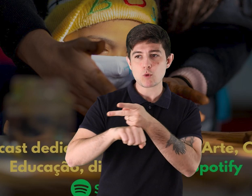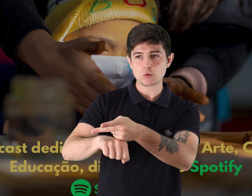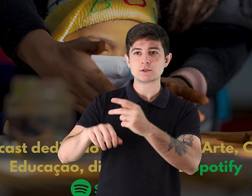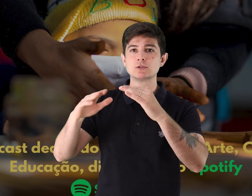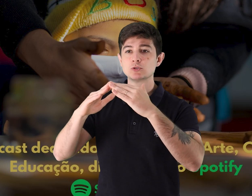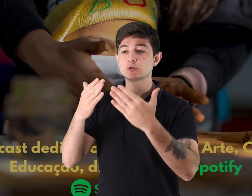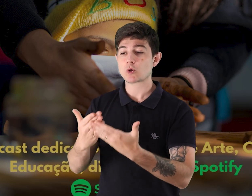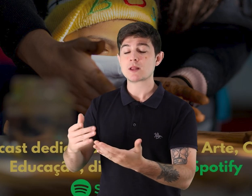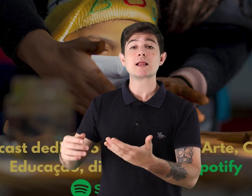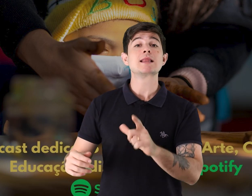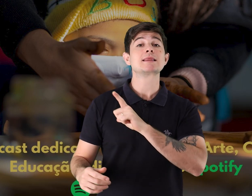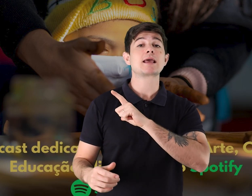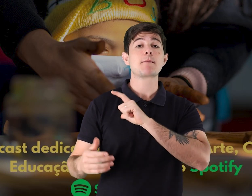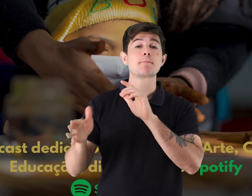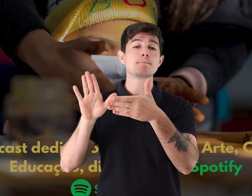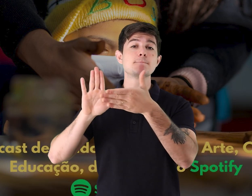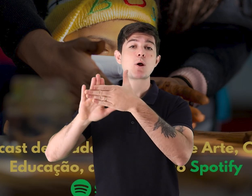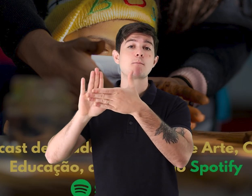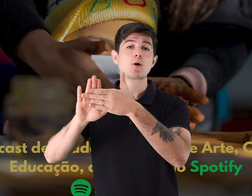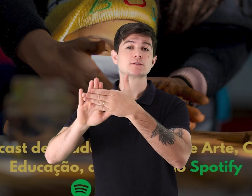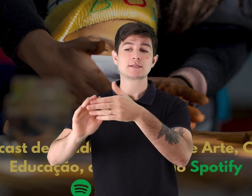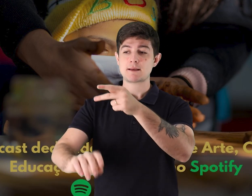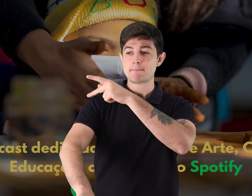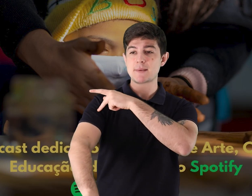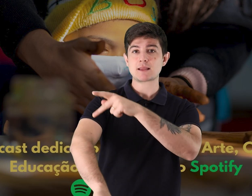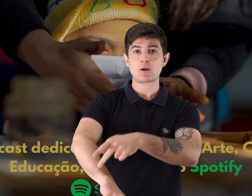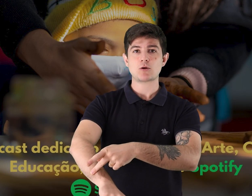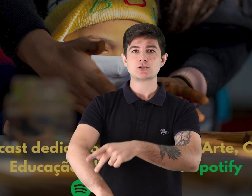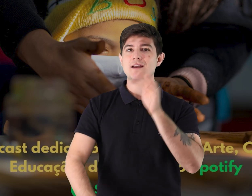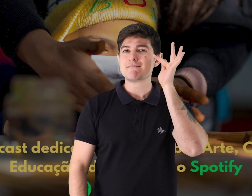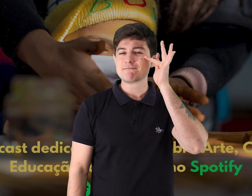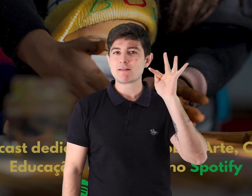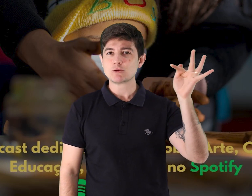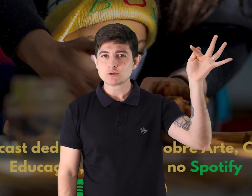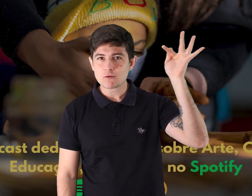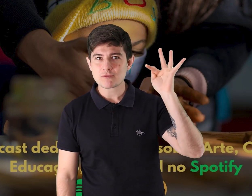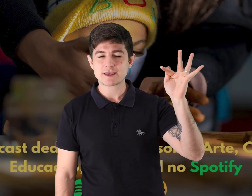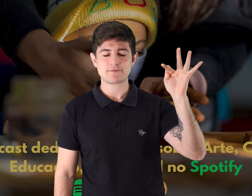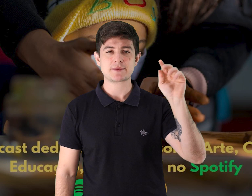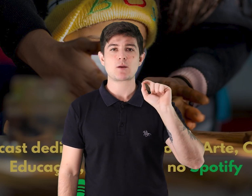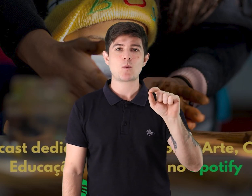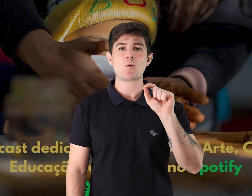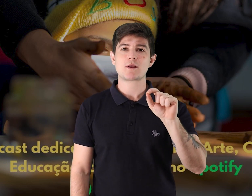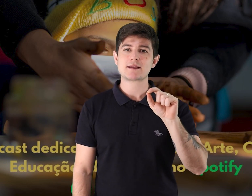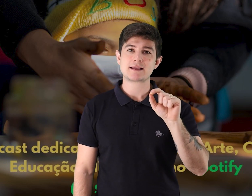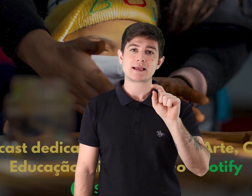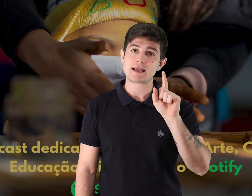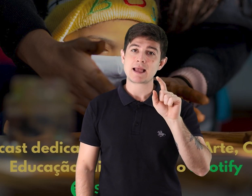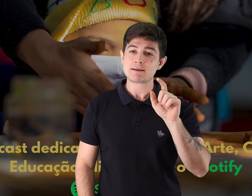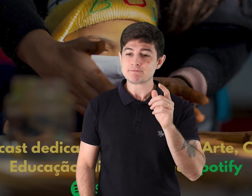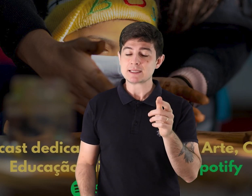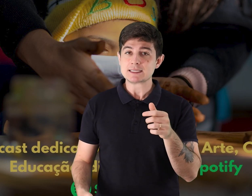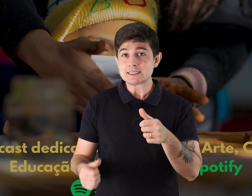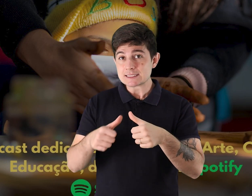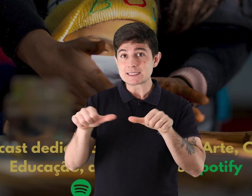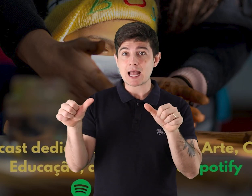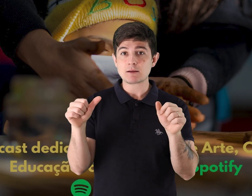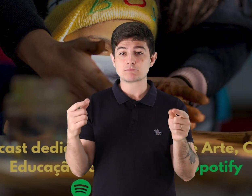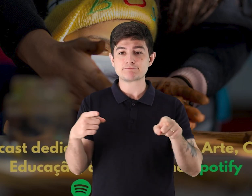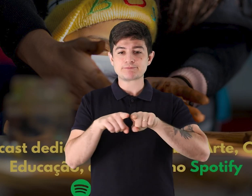a escola que apresente uma proposta pedagógica e uma filosofia